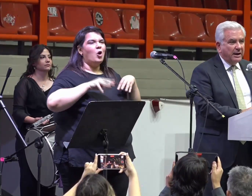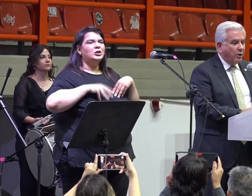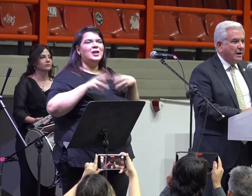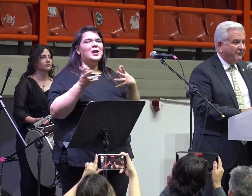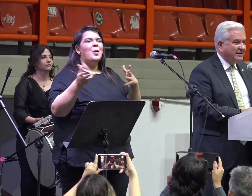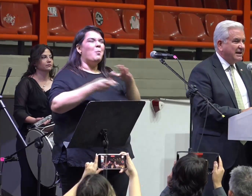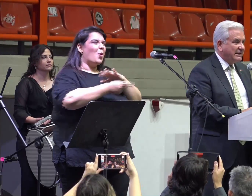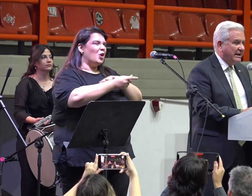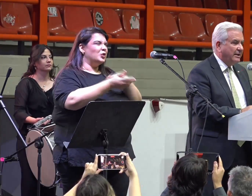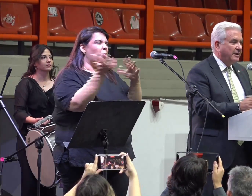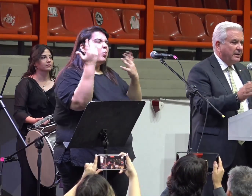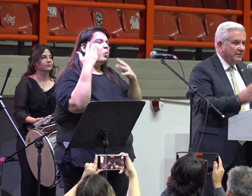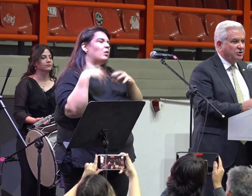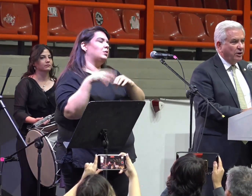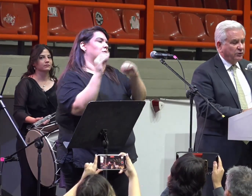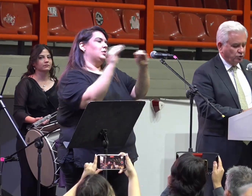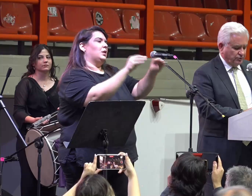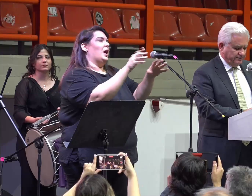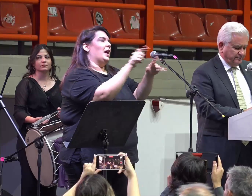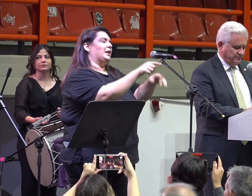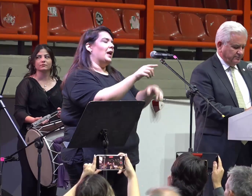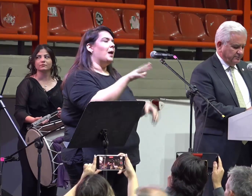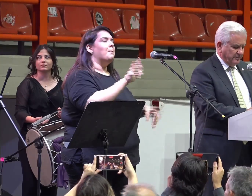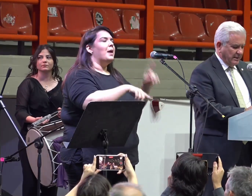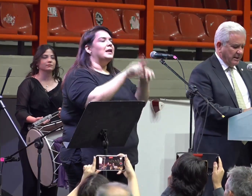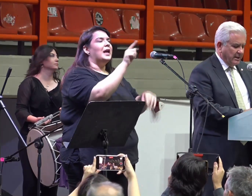οποίων έχουν αφήσει εκεί τη ζωή τους.